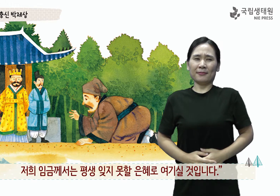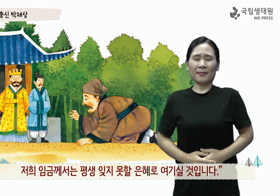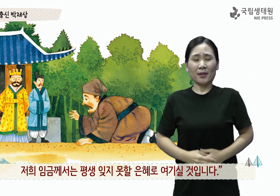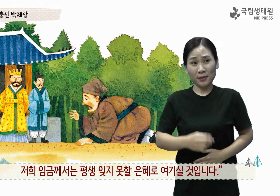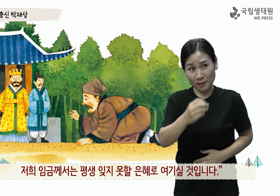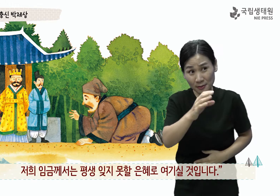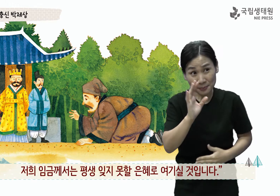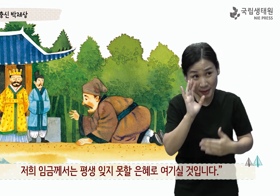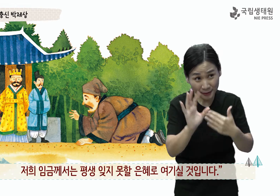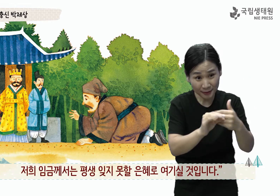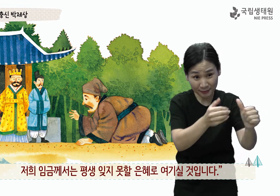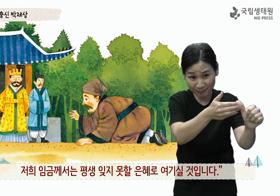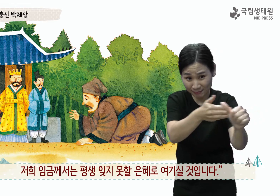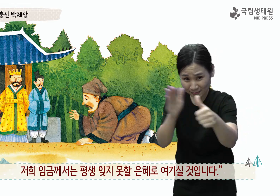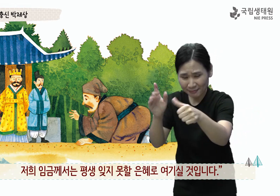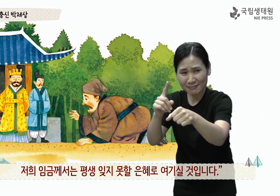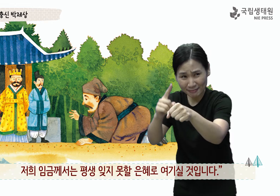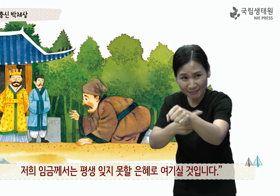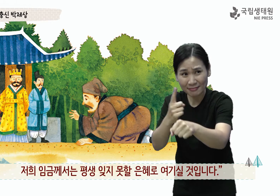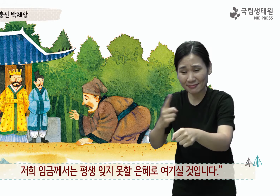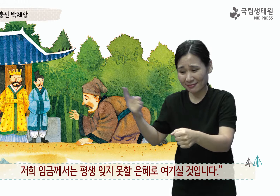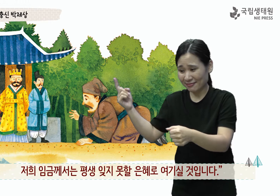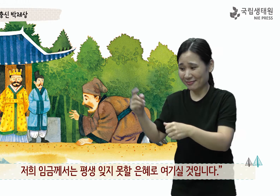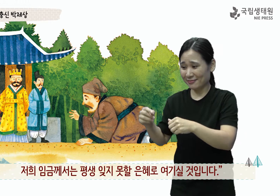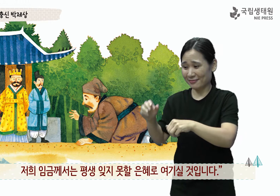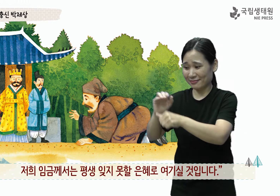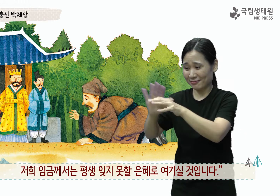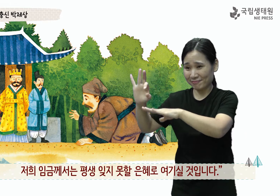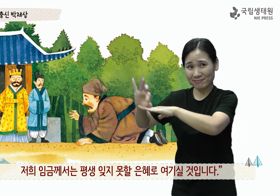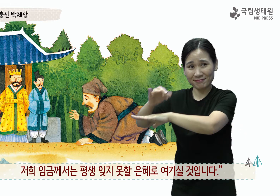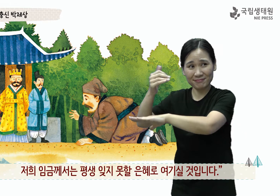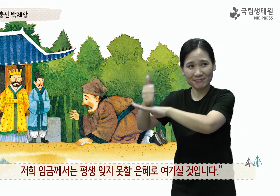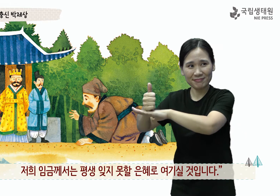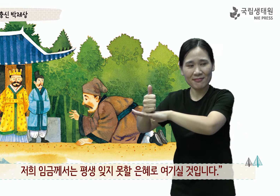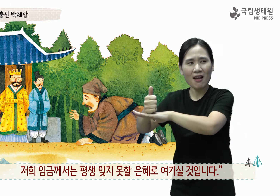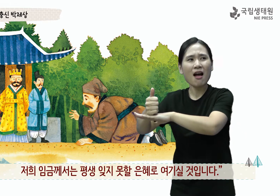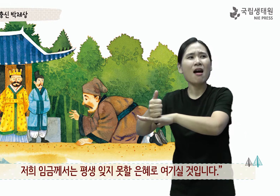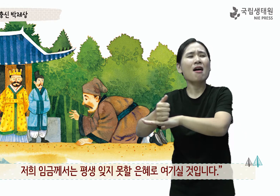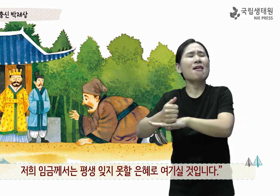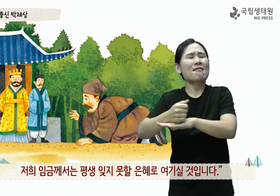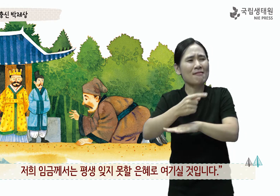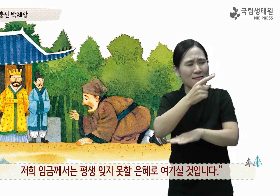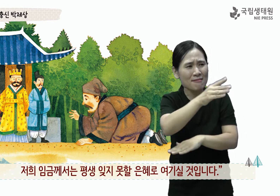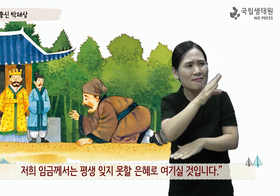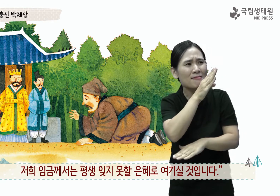저희 임금께서는 평생 잊지 못할 은혜로 여기실 것입니다.